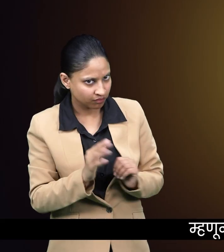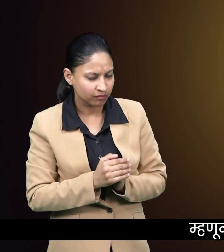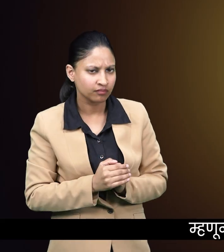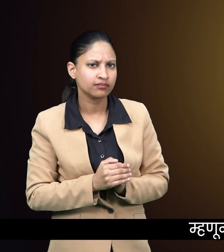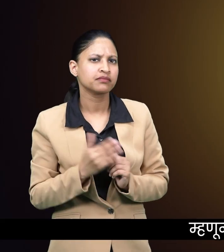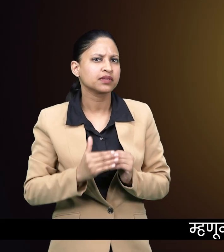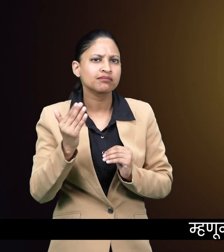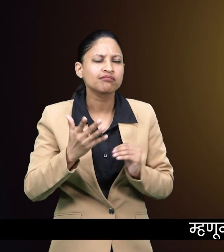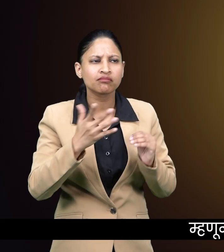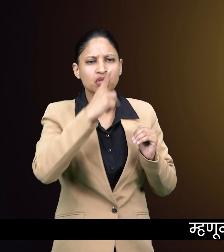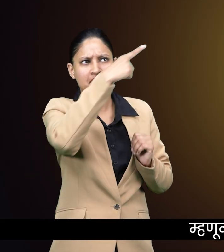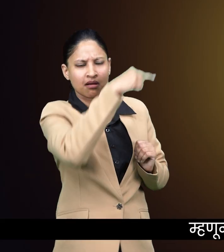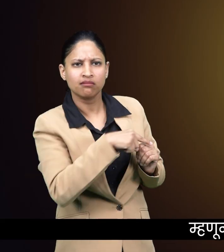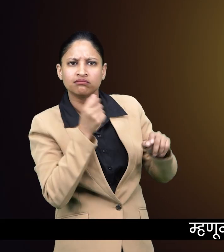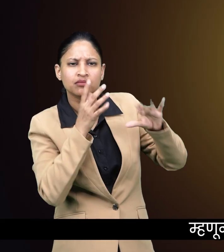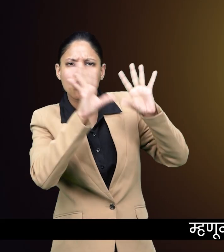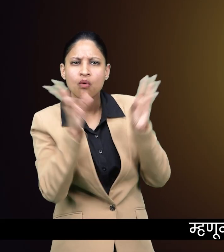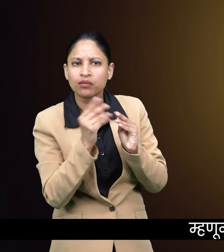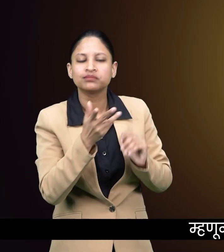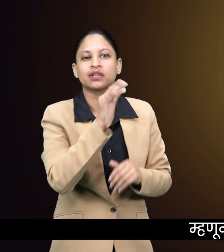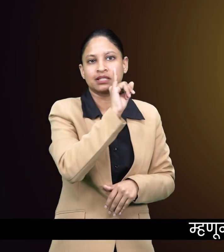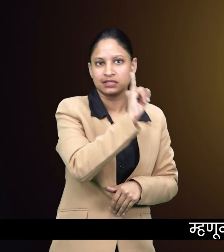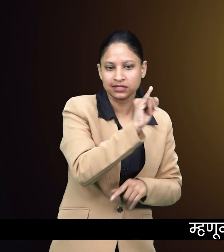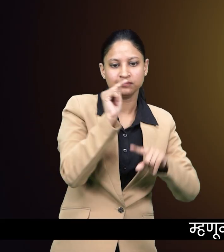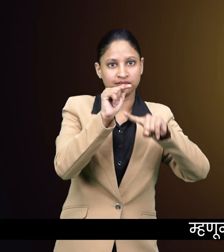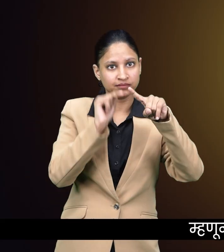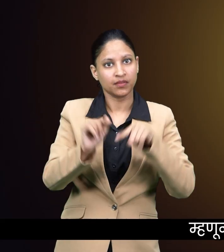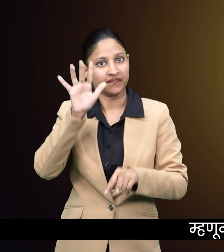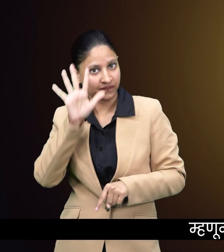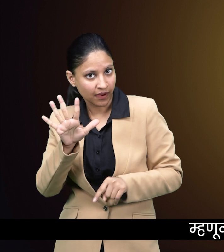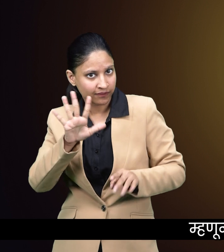बरोबर 1.2 लिटर रंग लागेल.